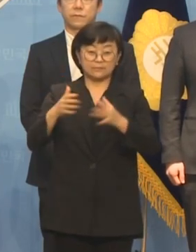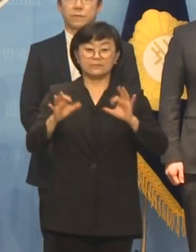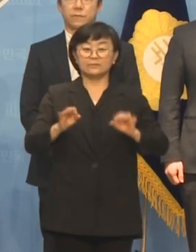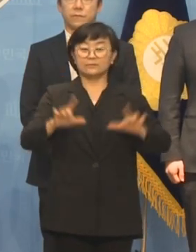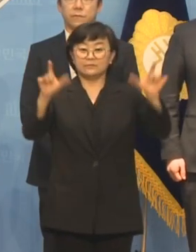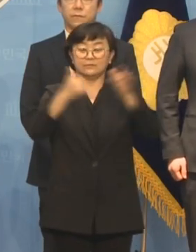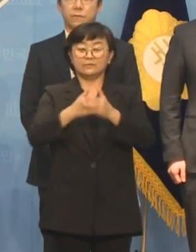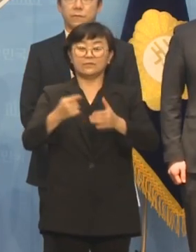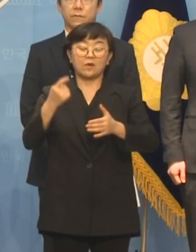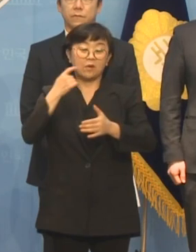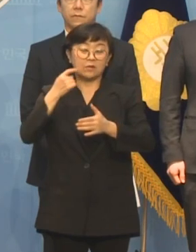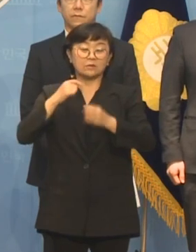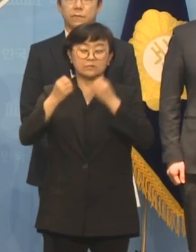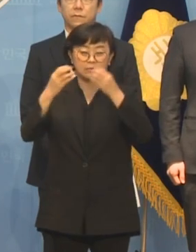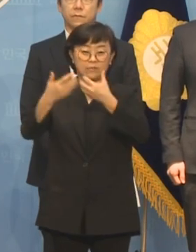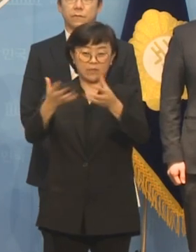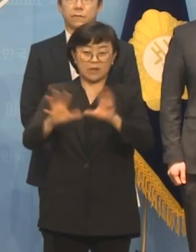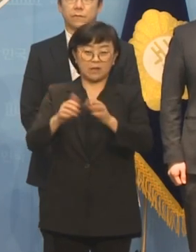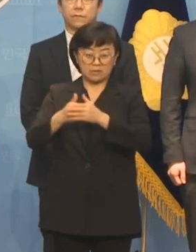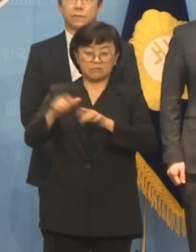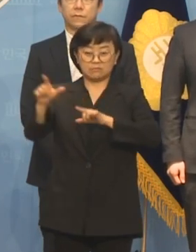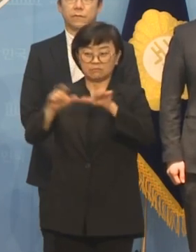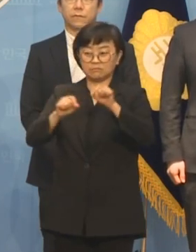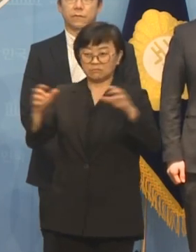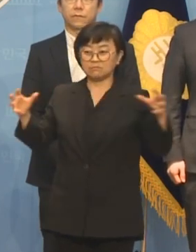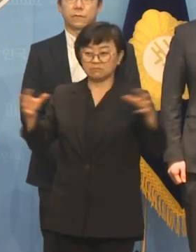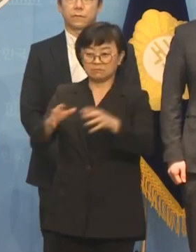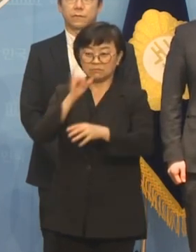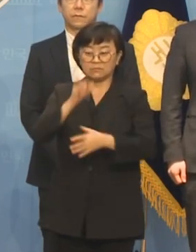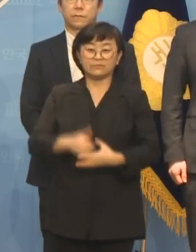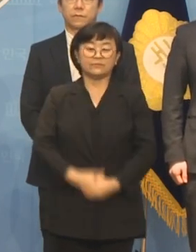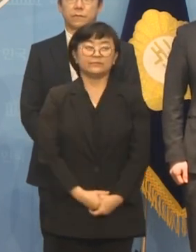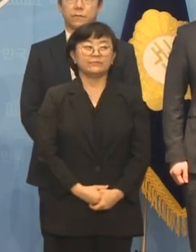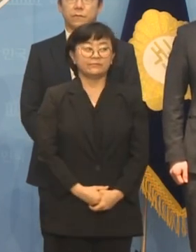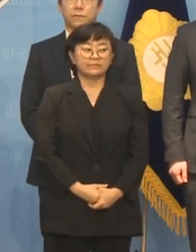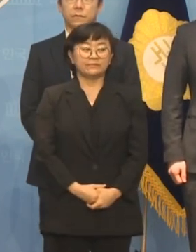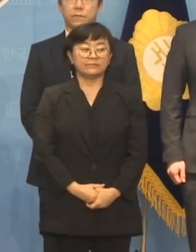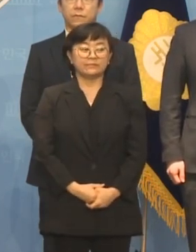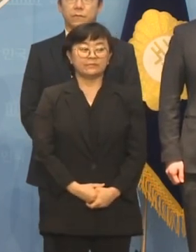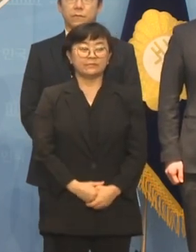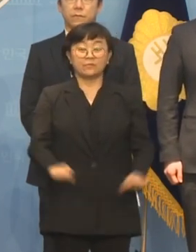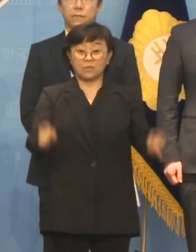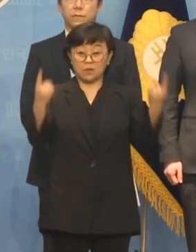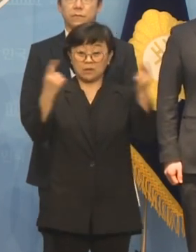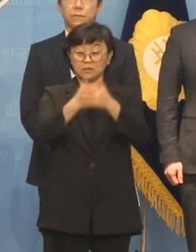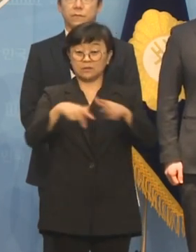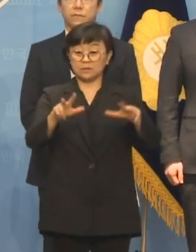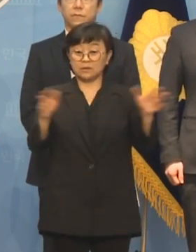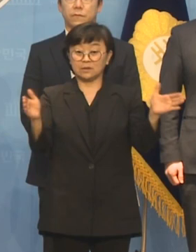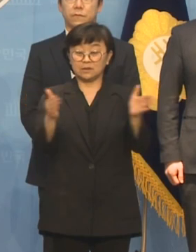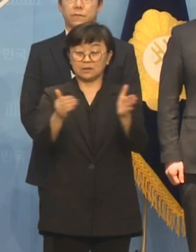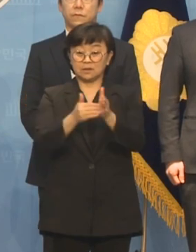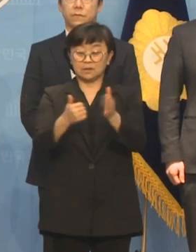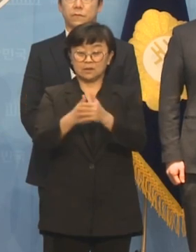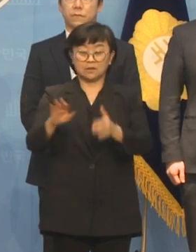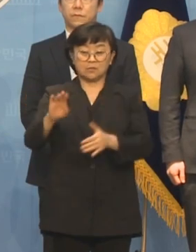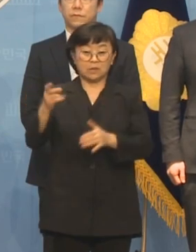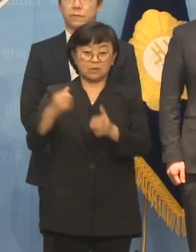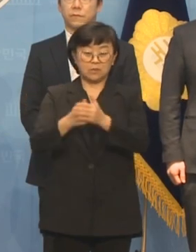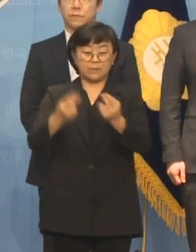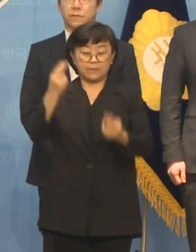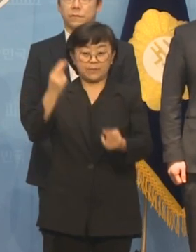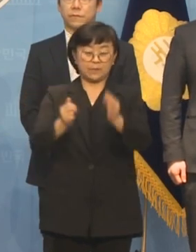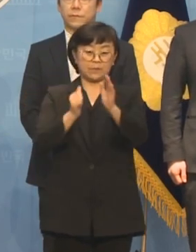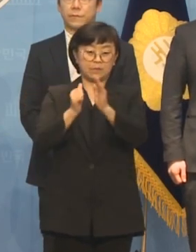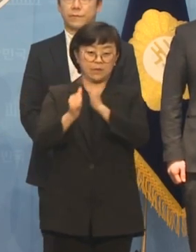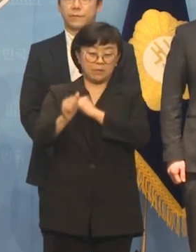금요일부터 위성정당 창당 발기인 모집을 준비하기 시작했습니다. 동시에 지금까지도 병립형 비례대표제로의